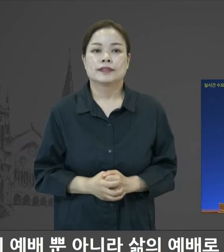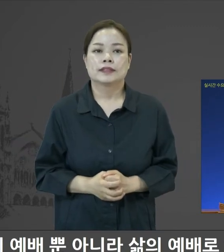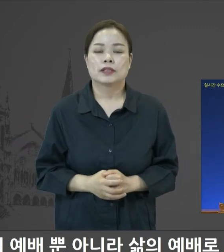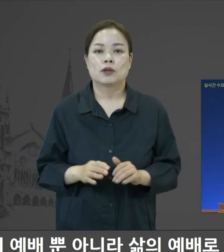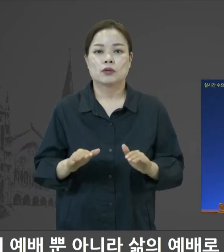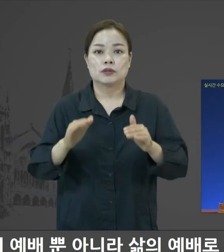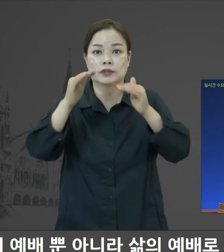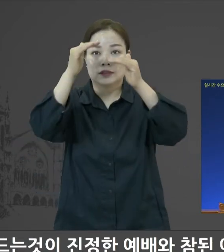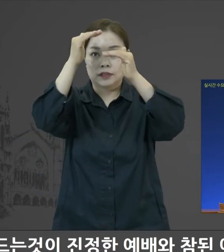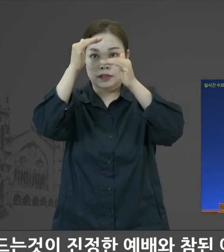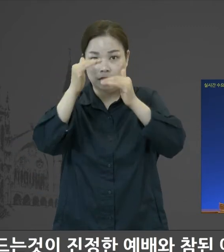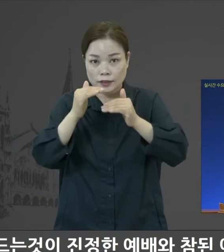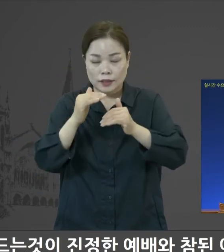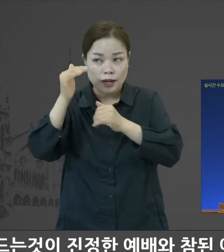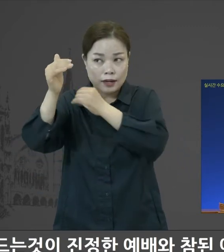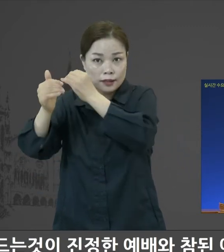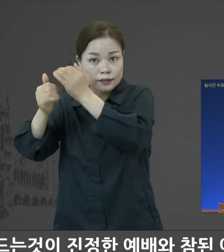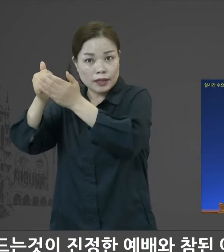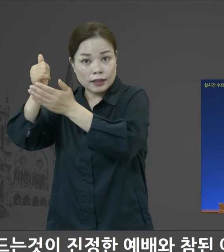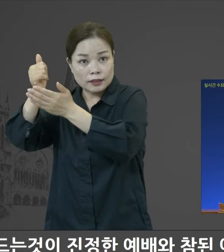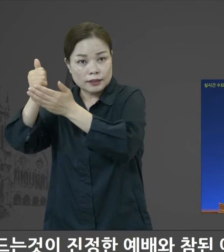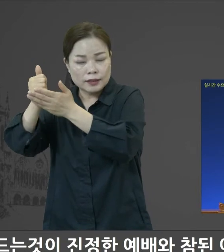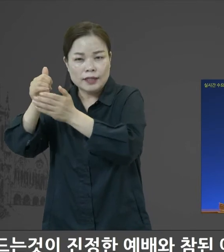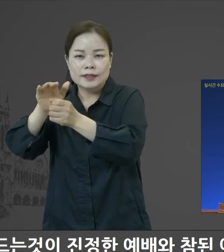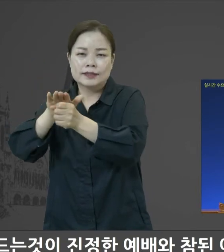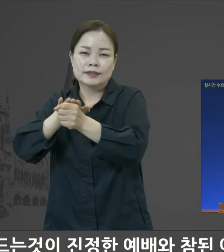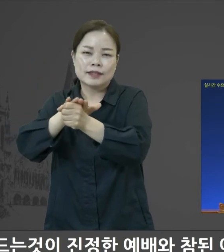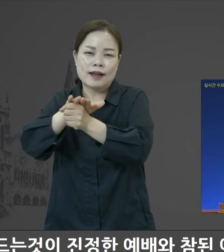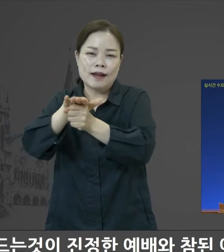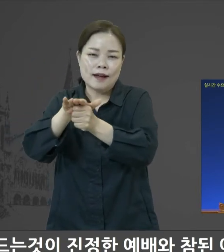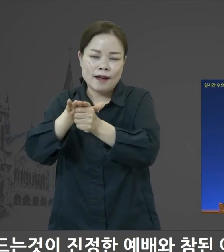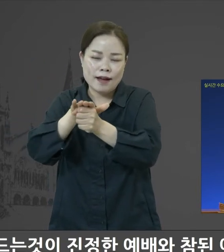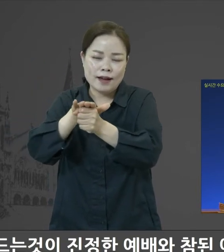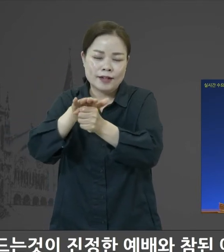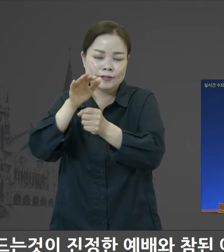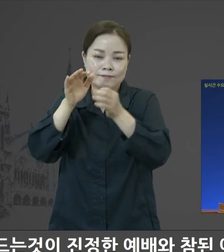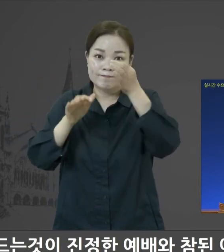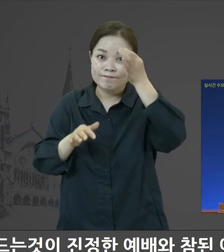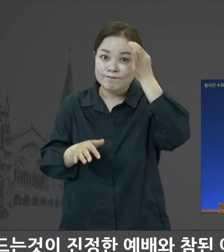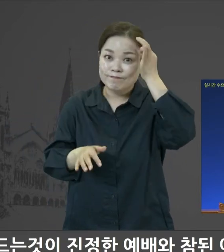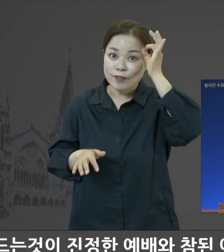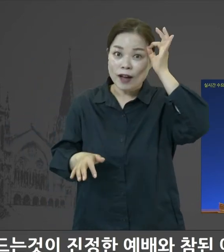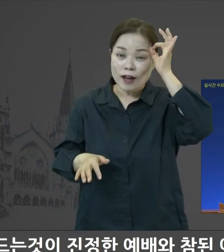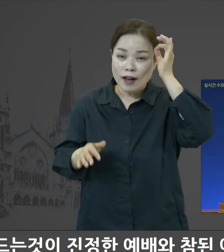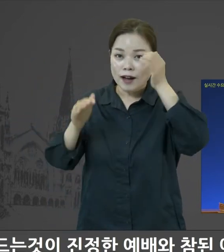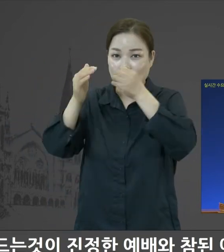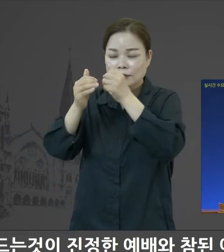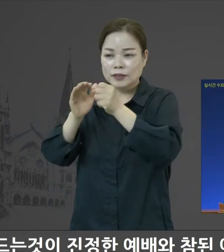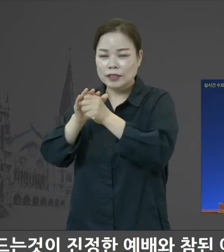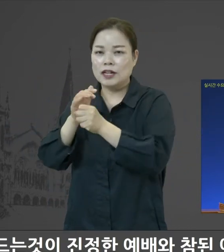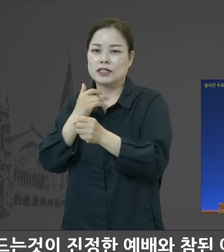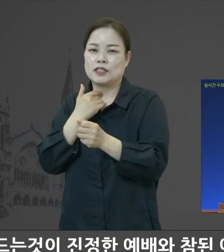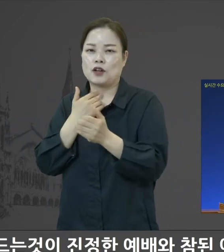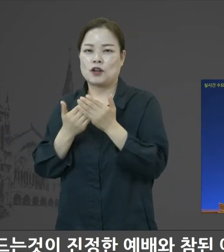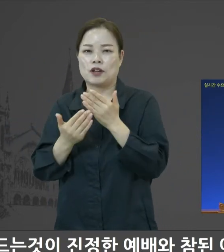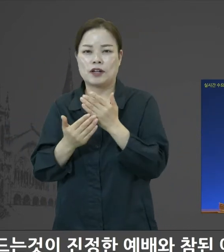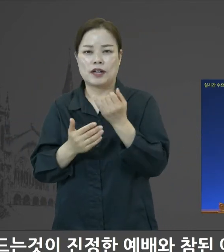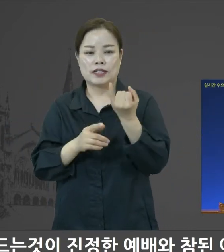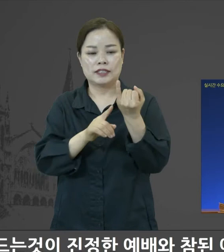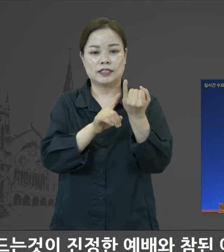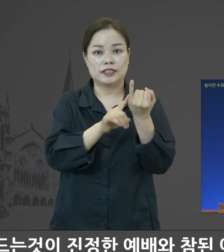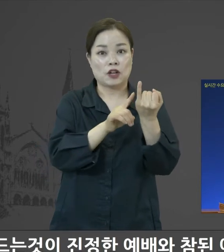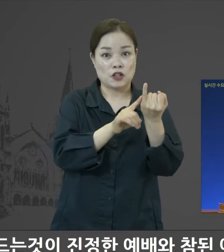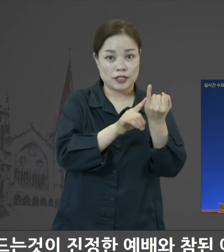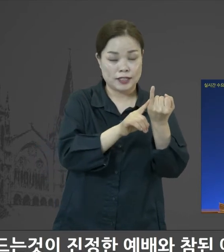오늘 본문을 보면은 하나님의 사랑하심을 깨닫고 그 하나님의 사랑을 경험한 한